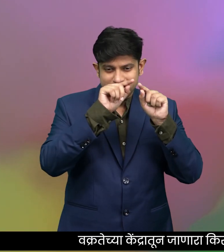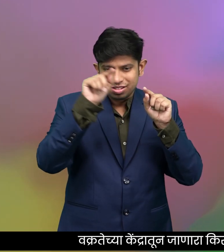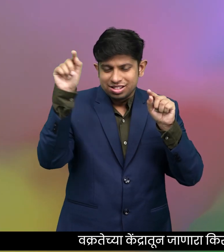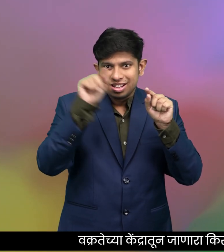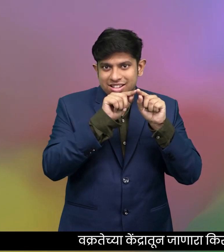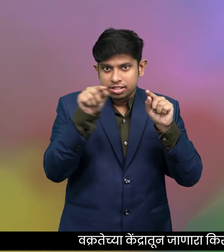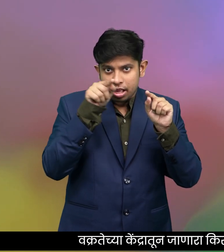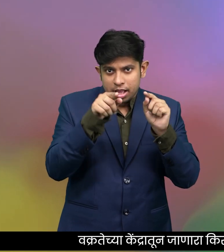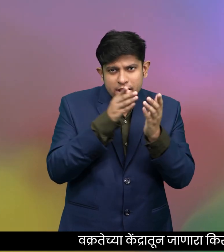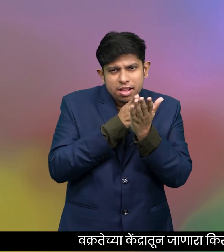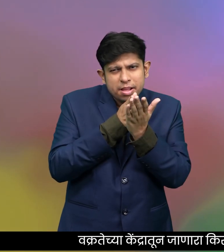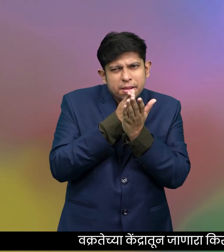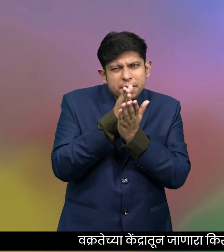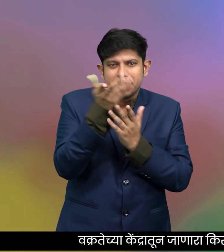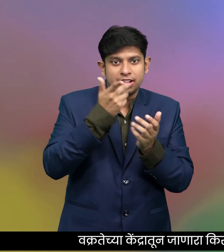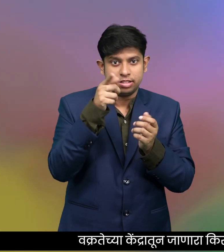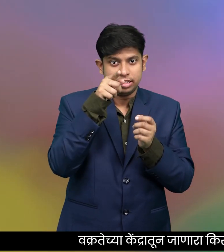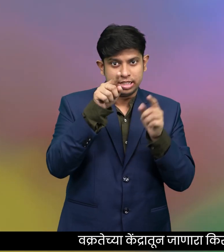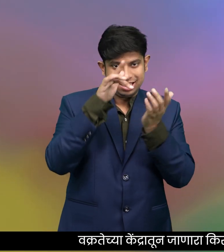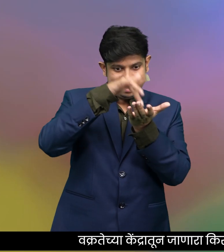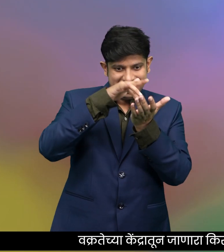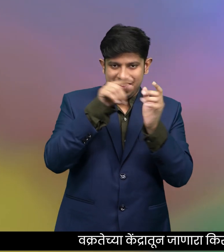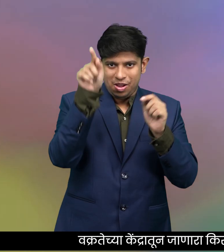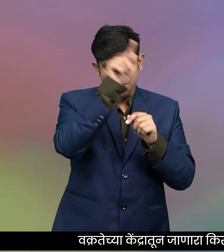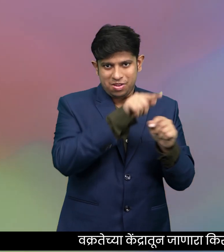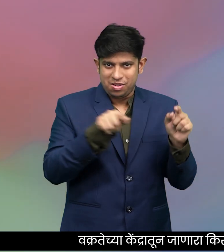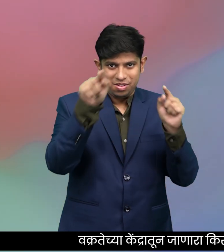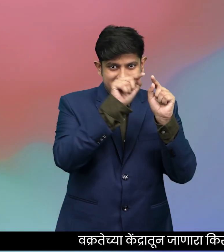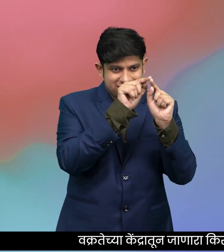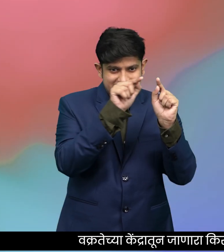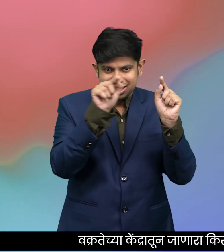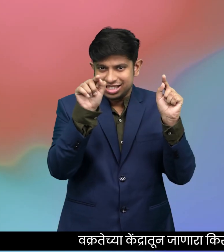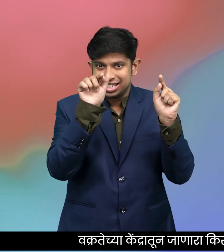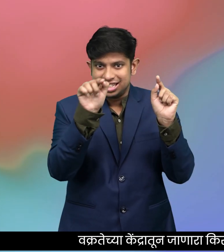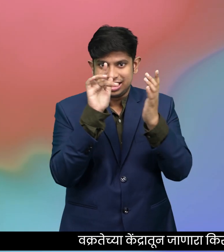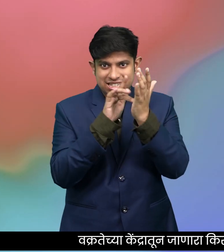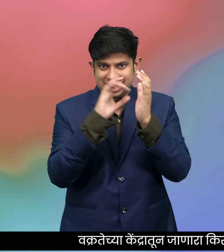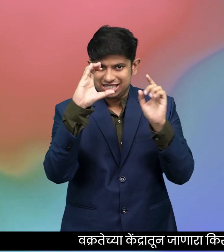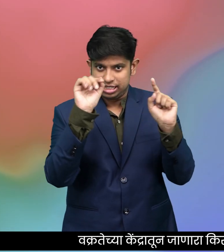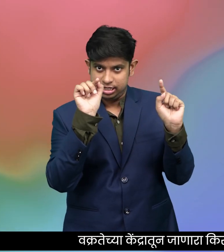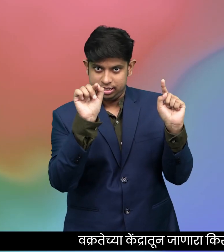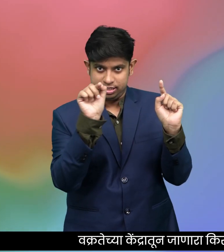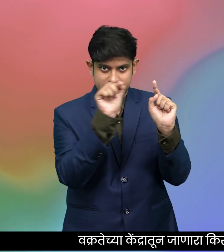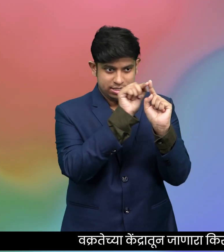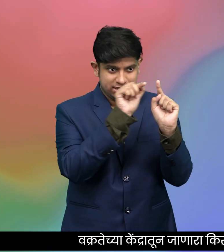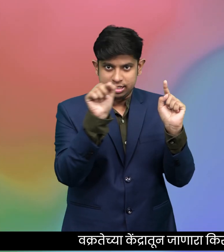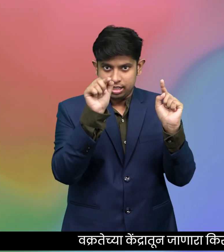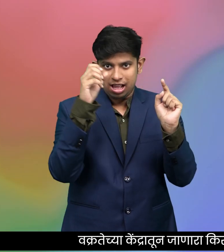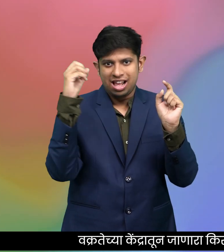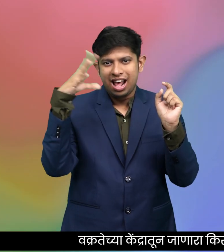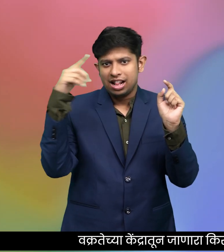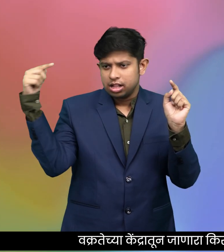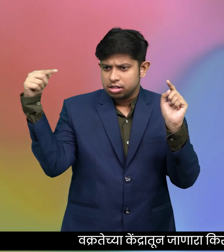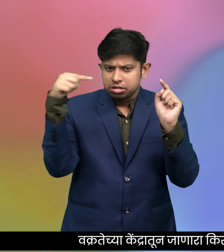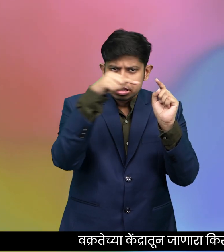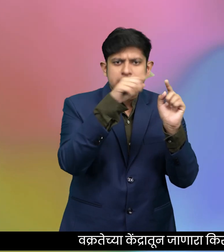An वक्रतेच्या incident ray केंद्रातून जाणारा passing through किरण the परावर्तित center of होऊन curvature त्याच मार्गाने is परत जातो. reflected back along the same path.